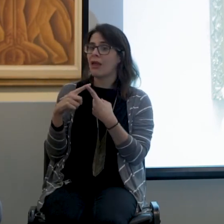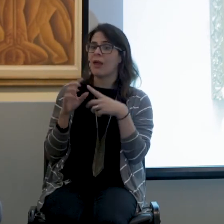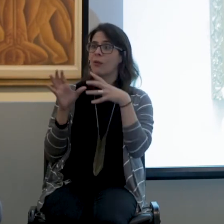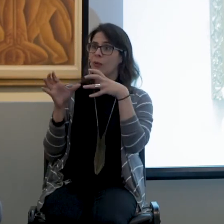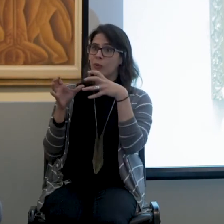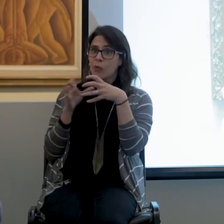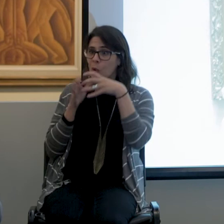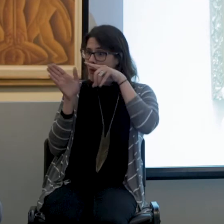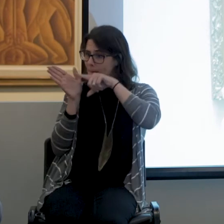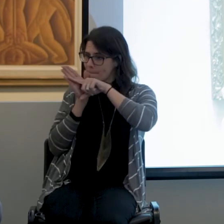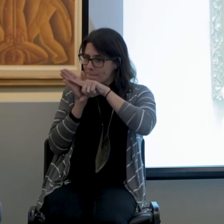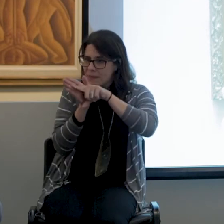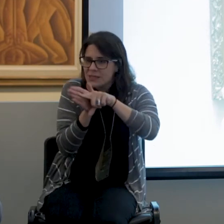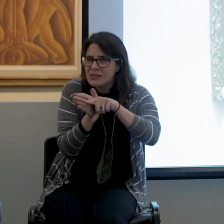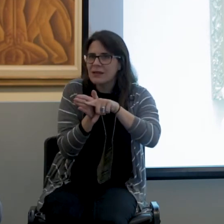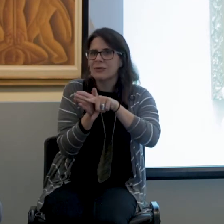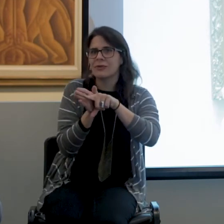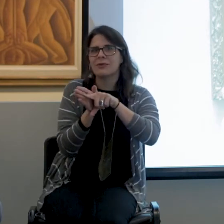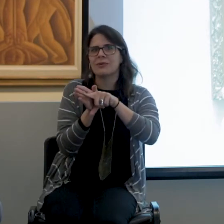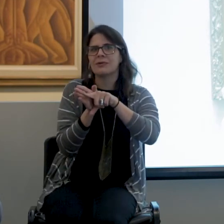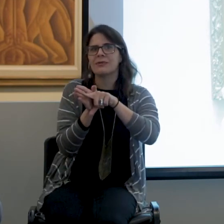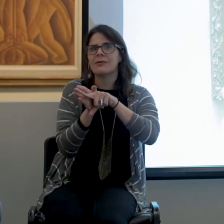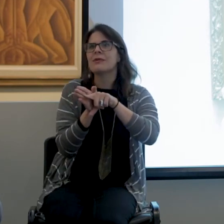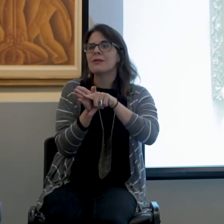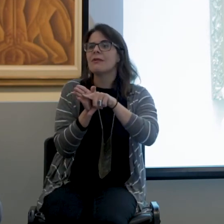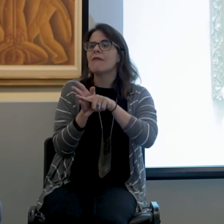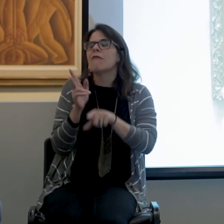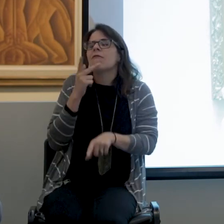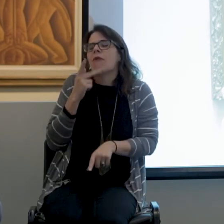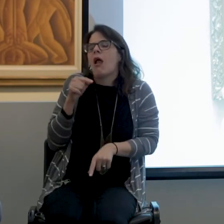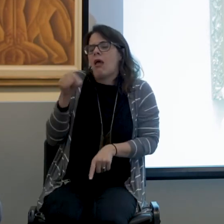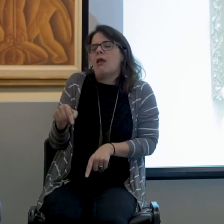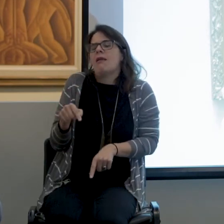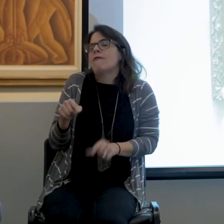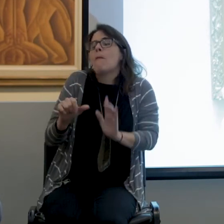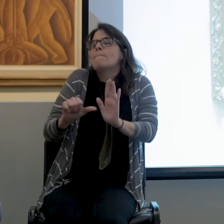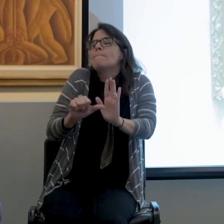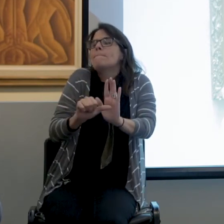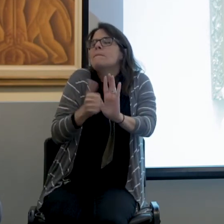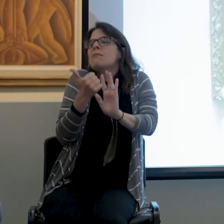quase consenso, o primeiro grande artista abstrato, ou seja, a levar